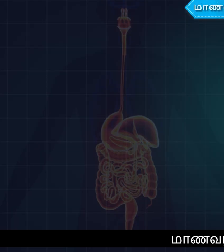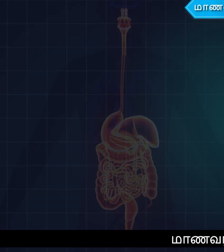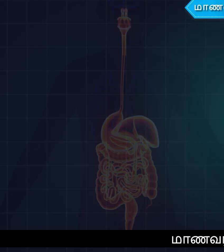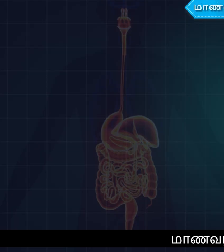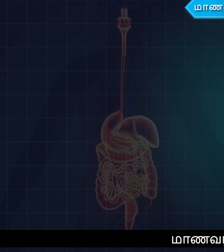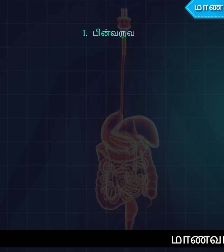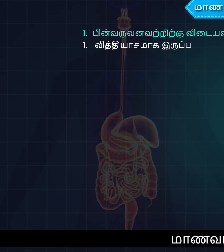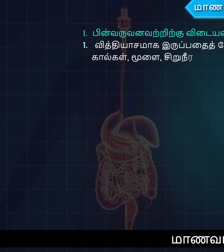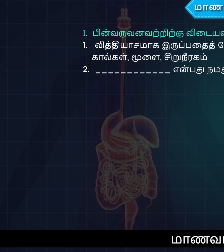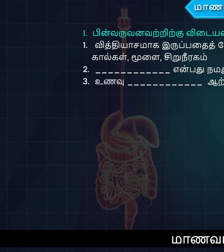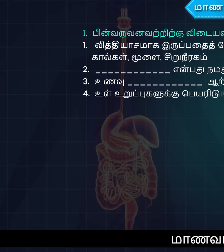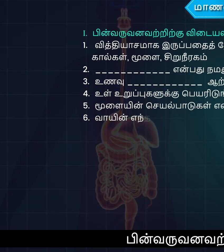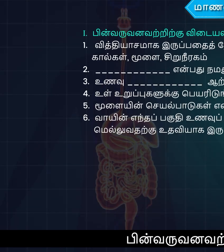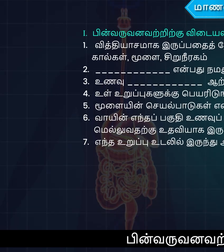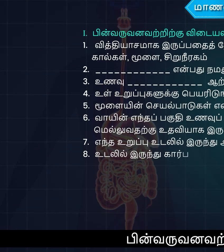மாணவர் அறிவு மதிப்பீடு.